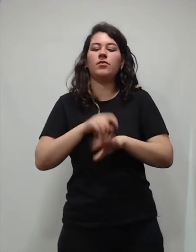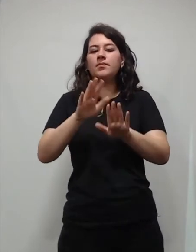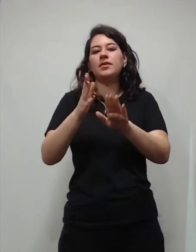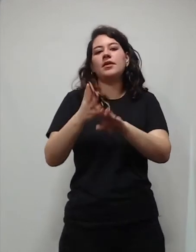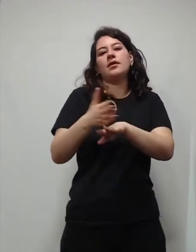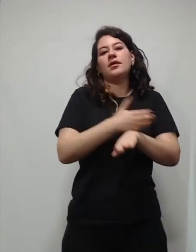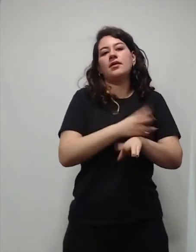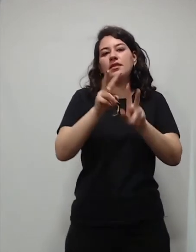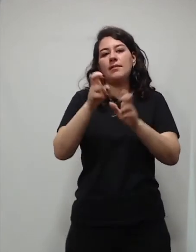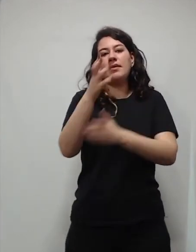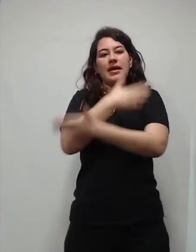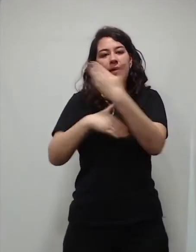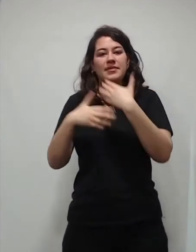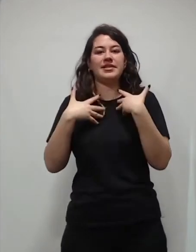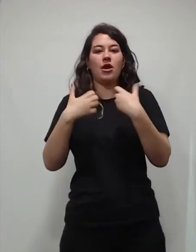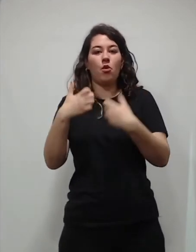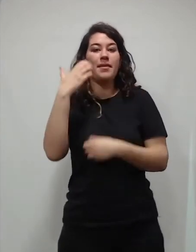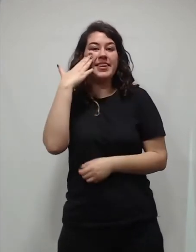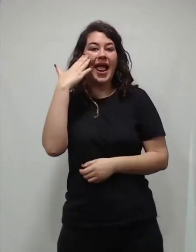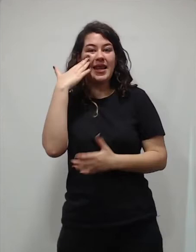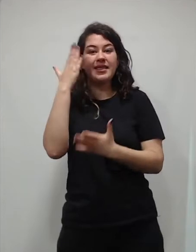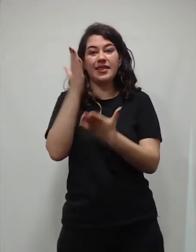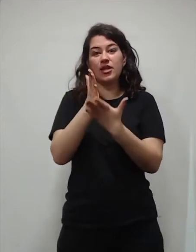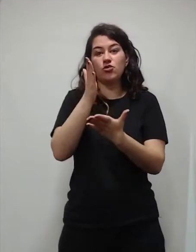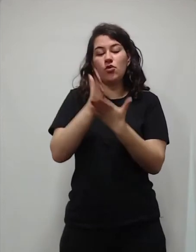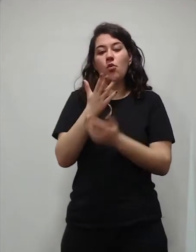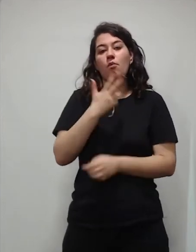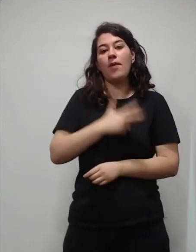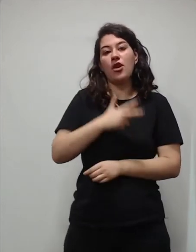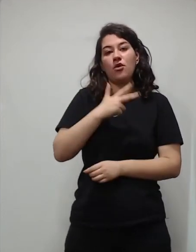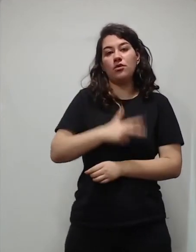discapacidad, salud mental y derechos humanos,